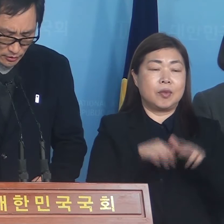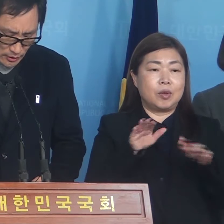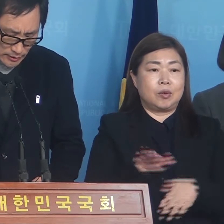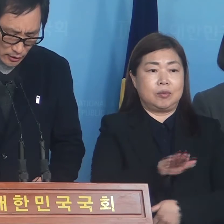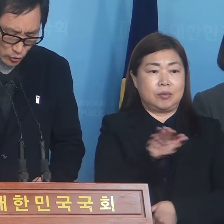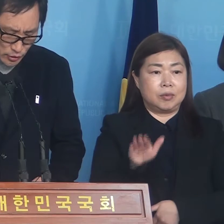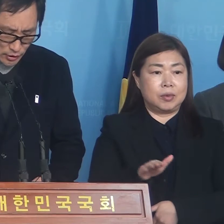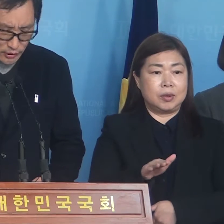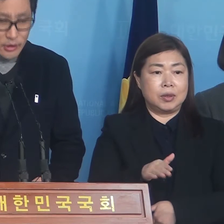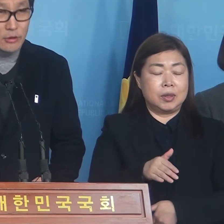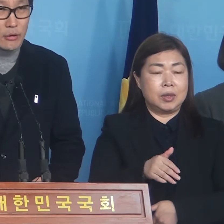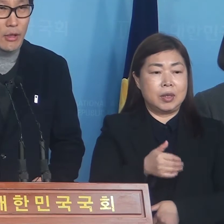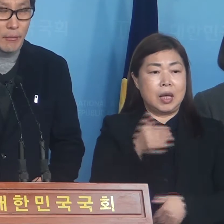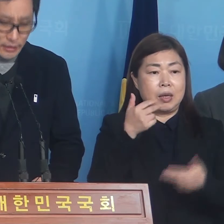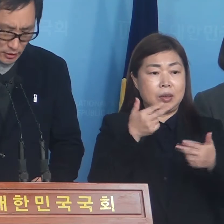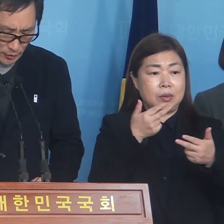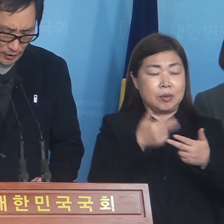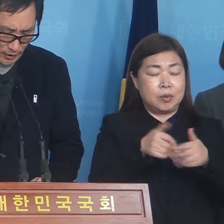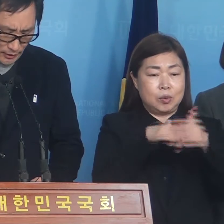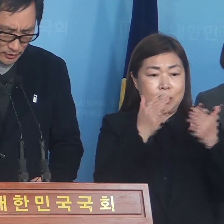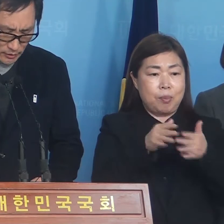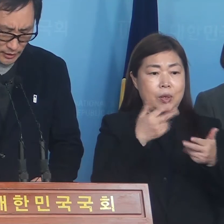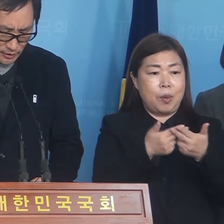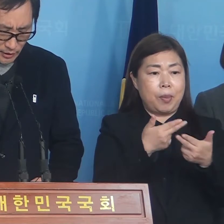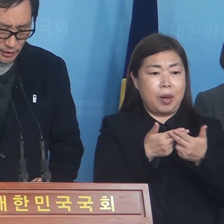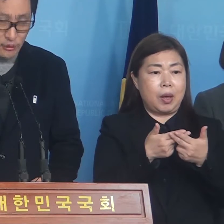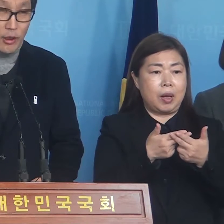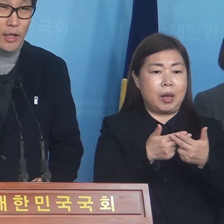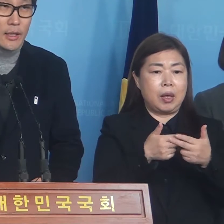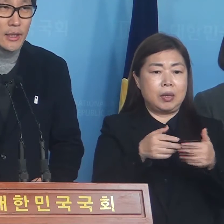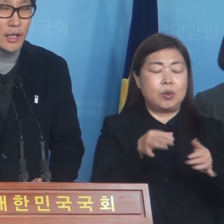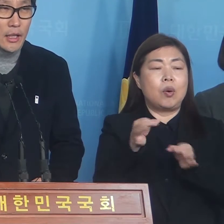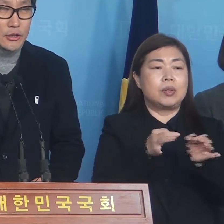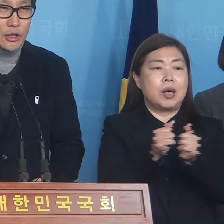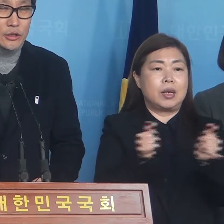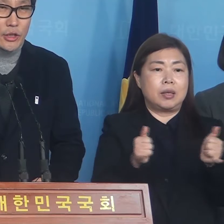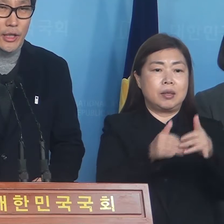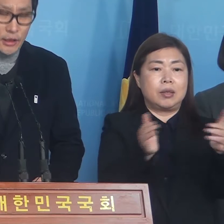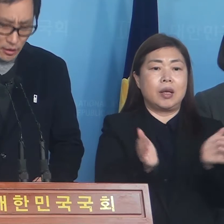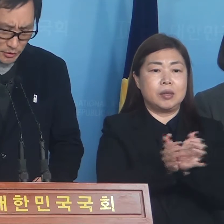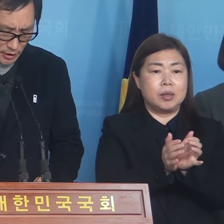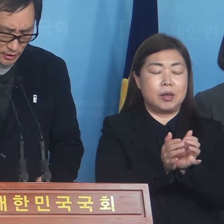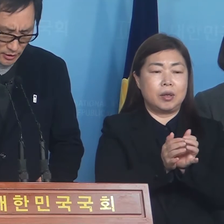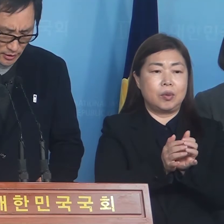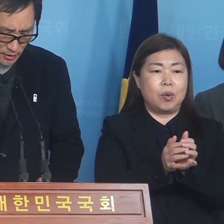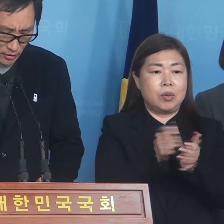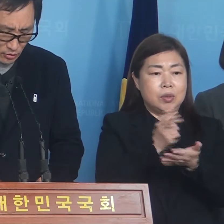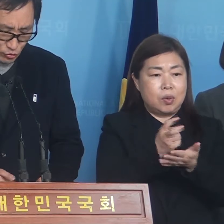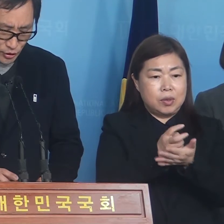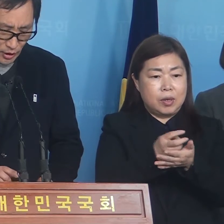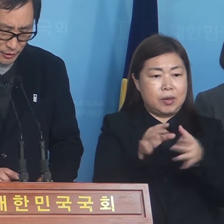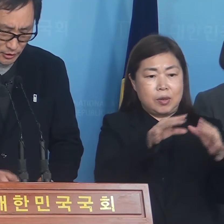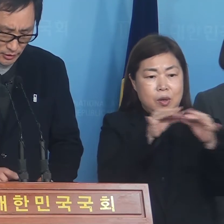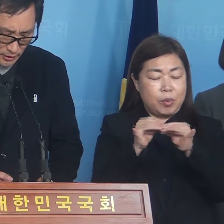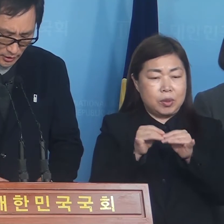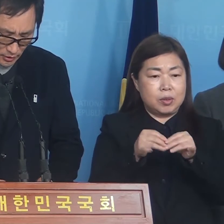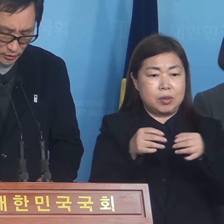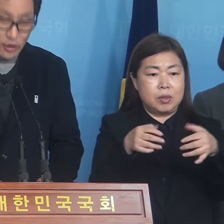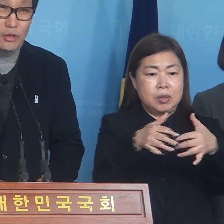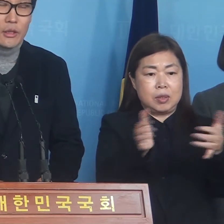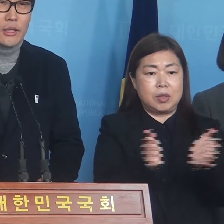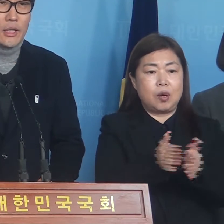저희 그 한상총련과 마트협회 같은 상인단체들과 정책 협의체를